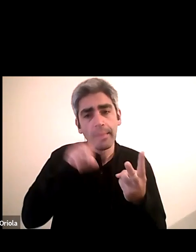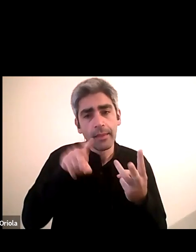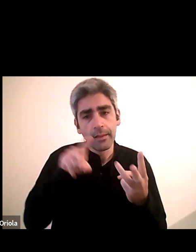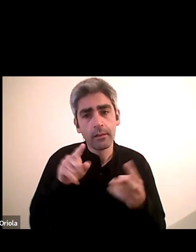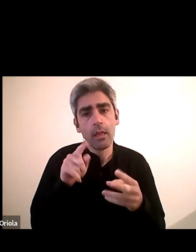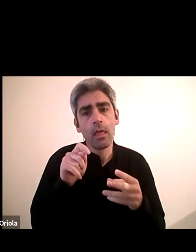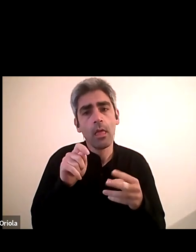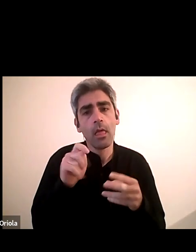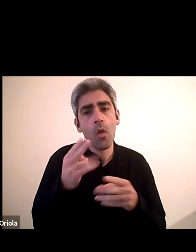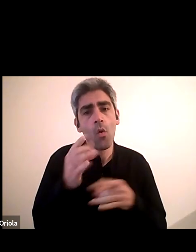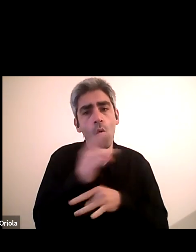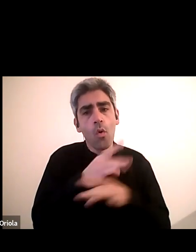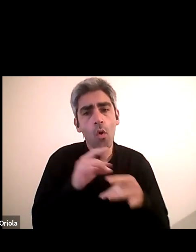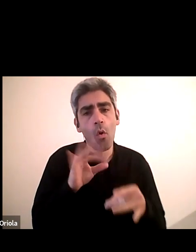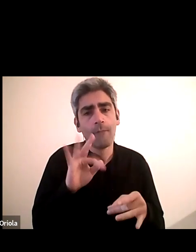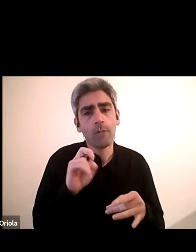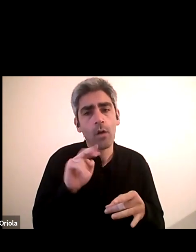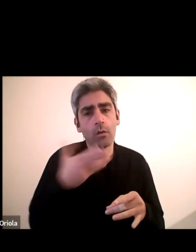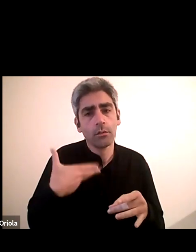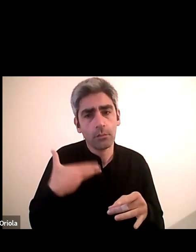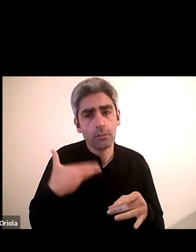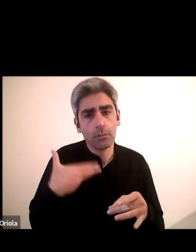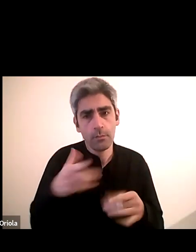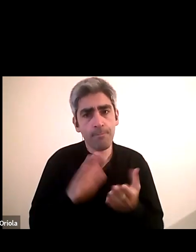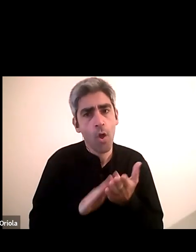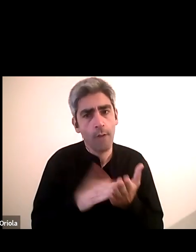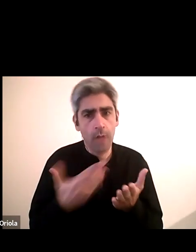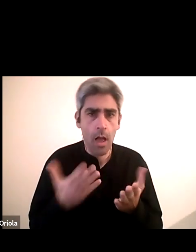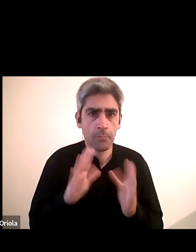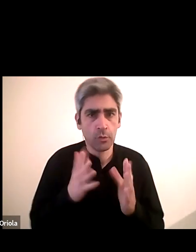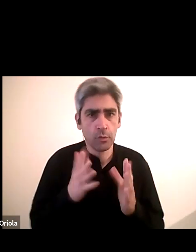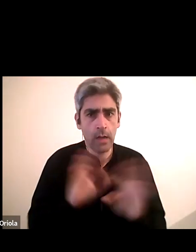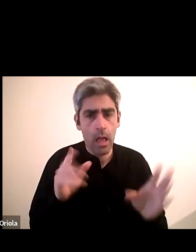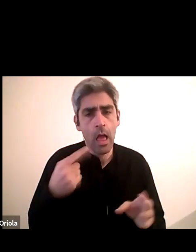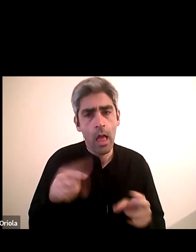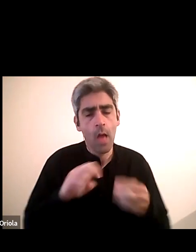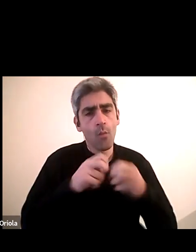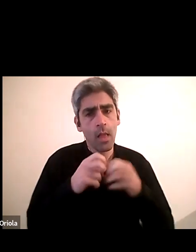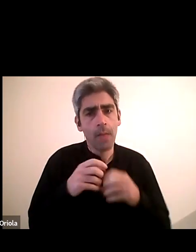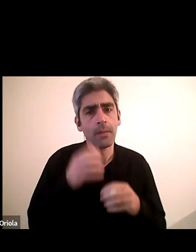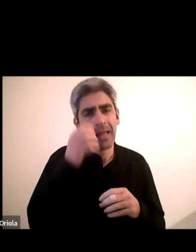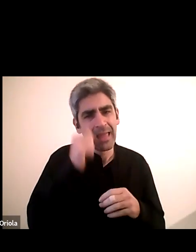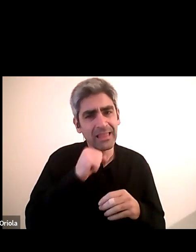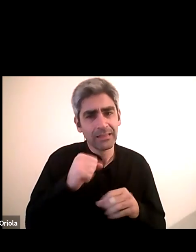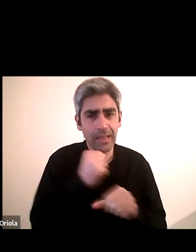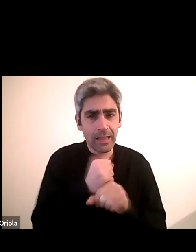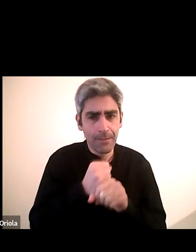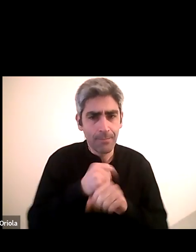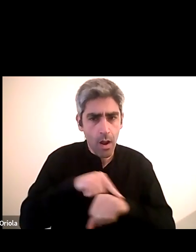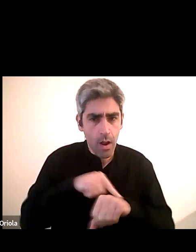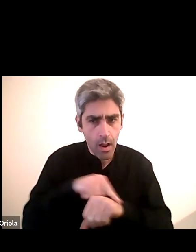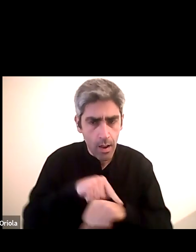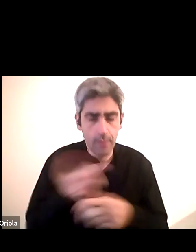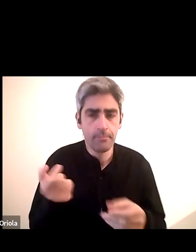Eurofund provam-no de forma mais ou menos clara, há problemas com a intensidade do trabalho, há